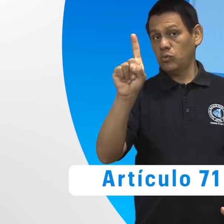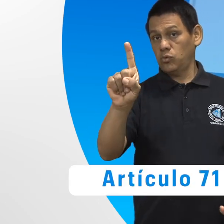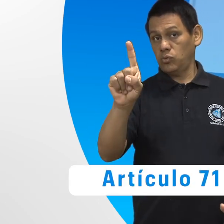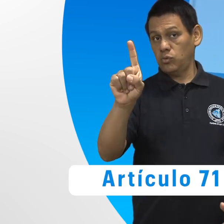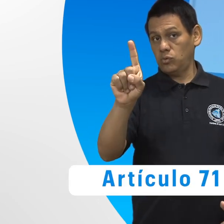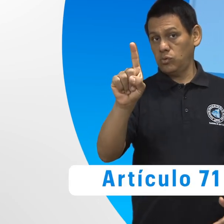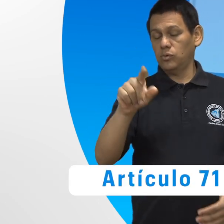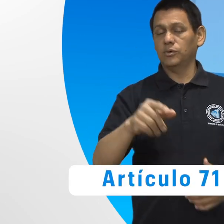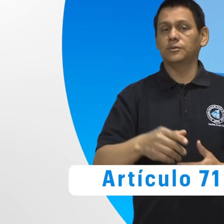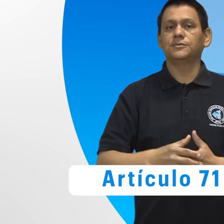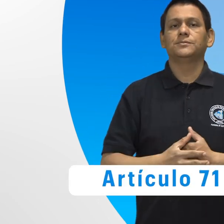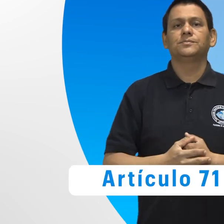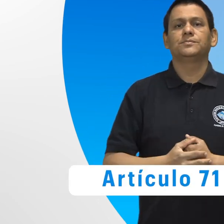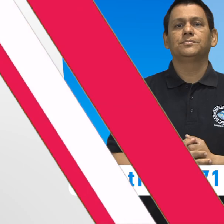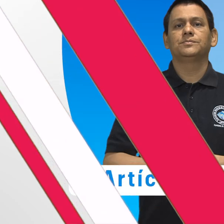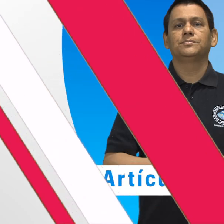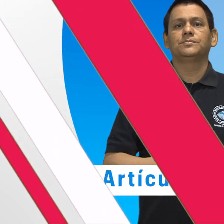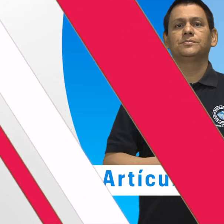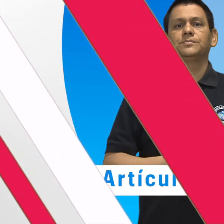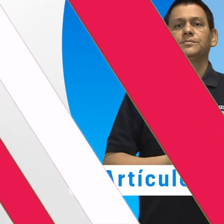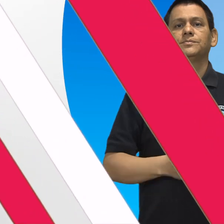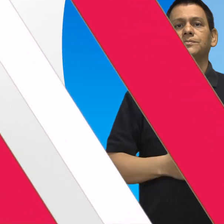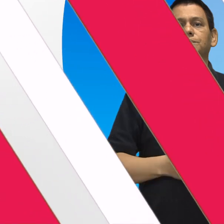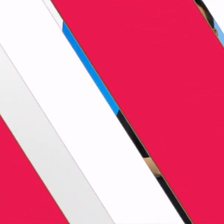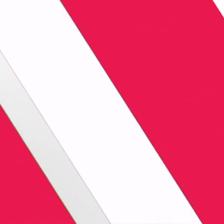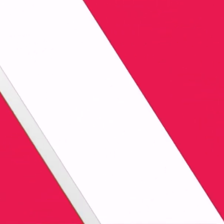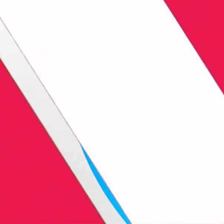Artículo 71.